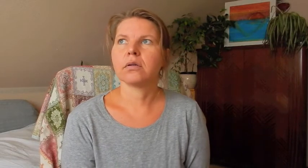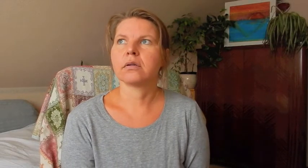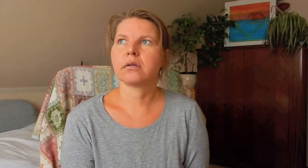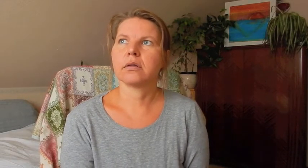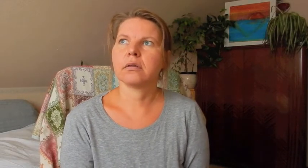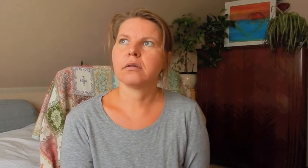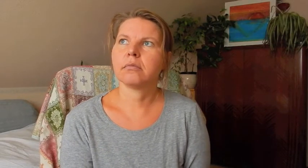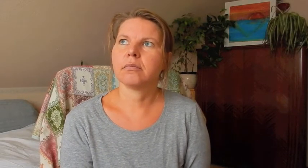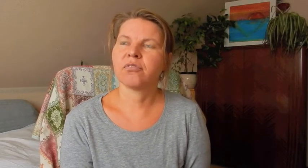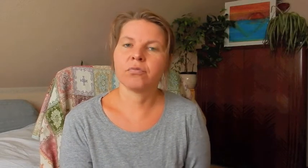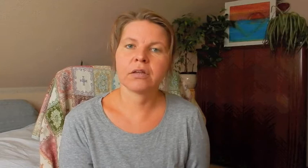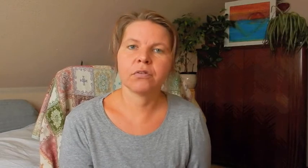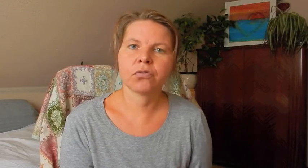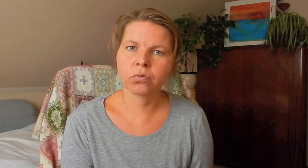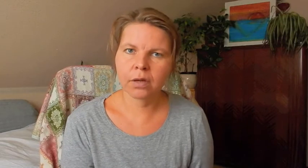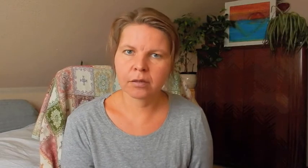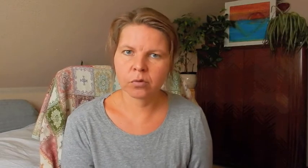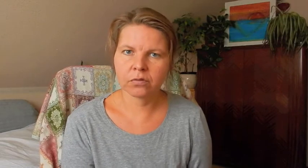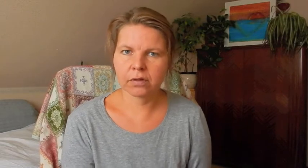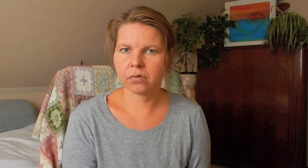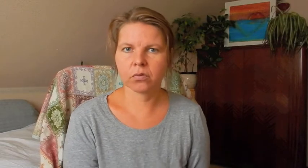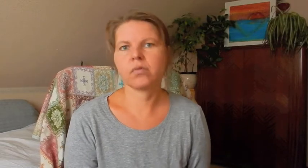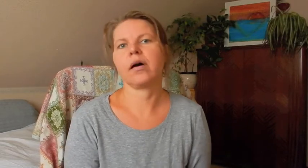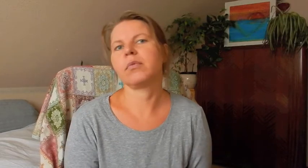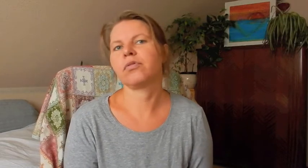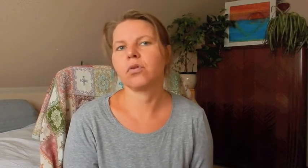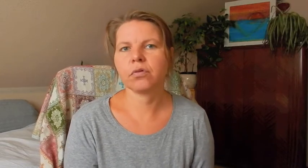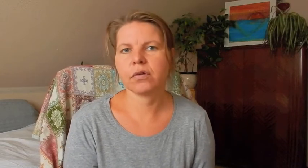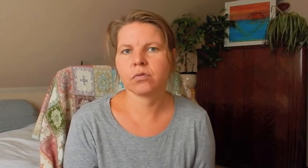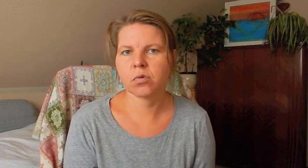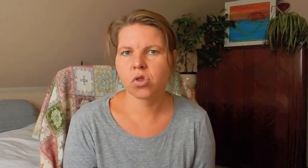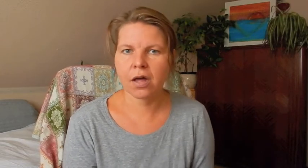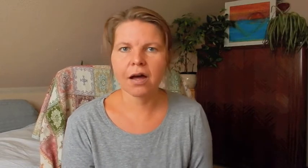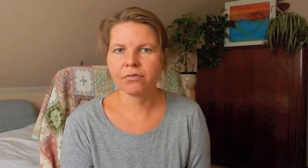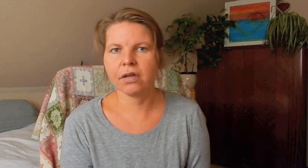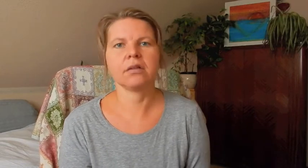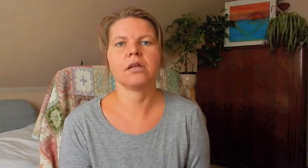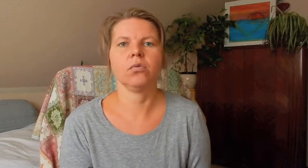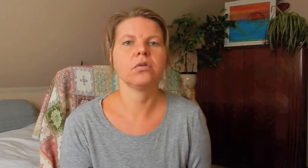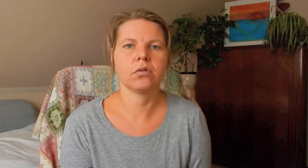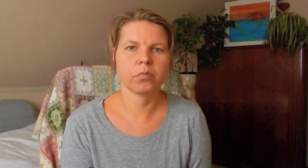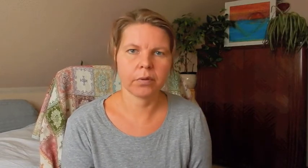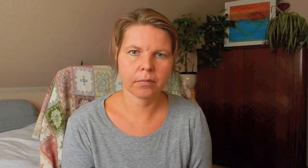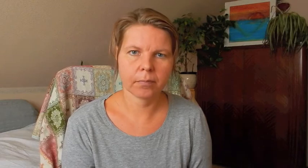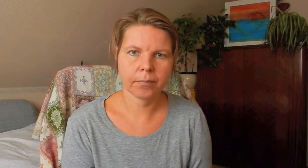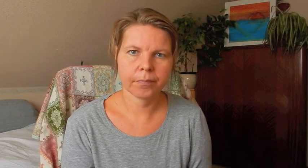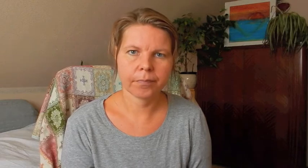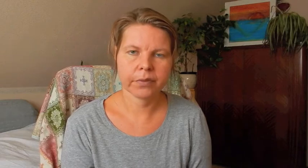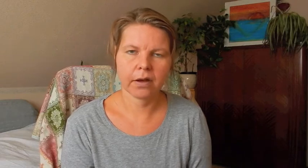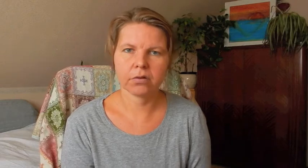und nicht wie früher die Motivation zu haben, mich für irgendwas zu bestrafen, weil ich nicht gut genug bin. Ja, und